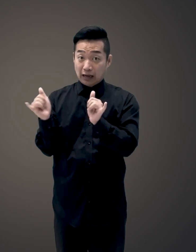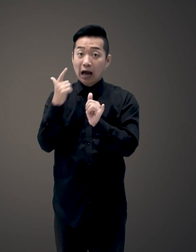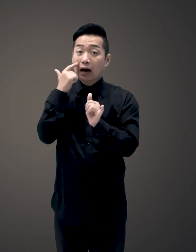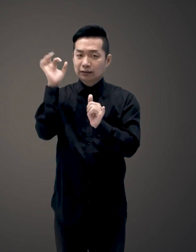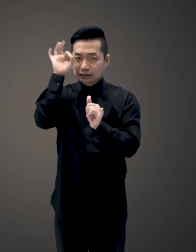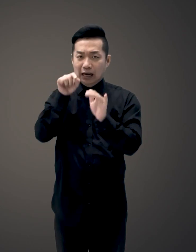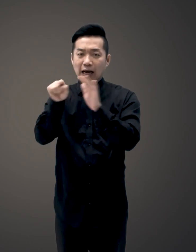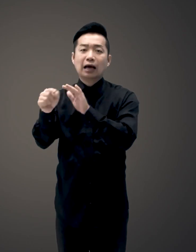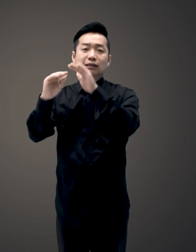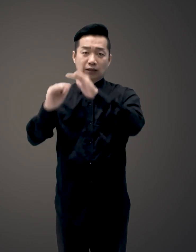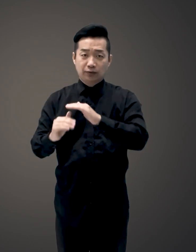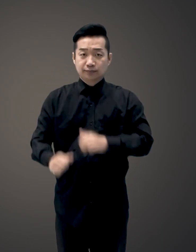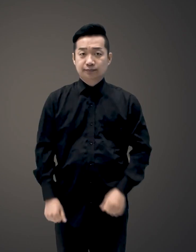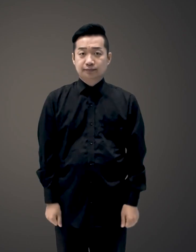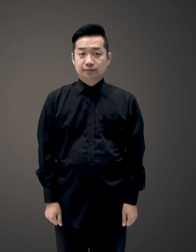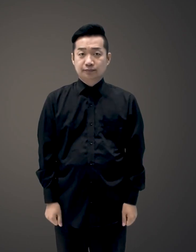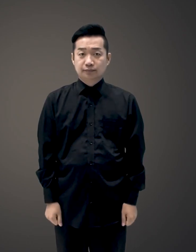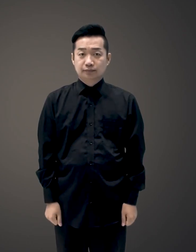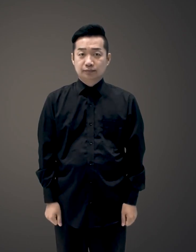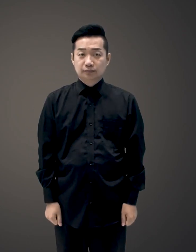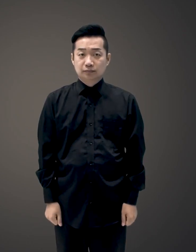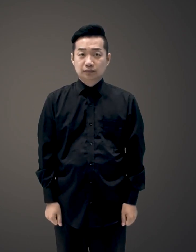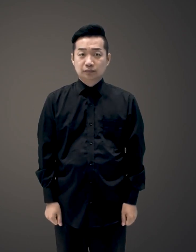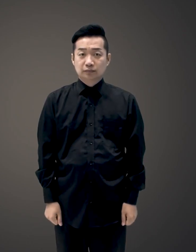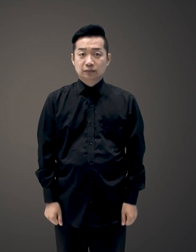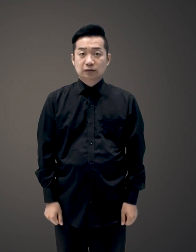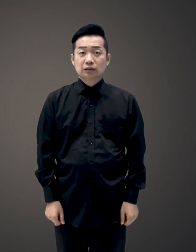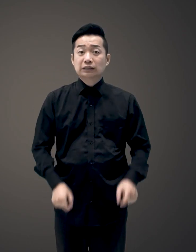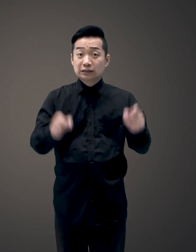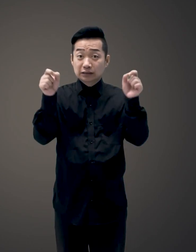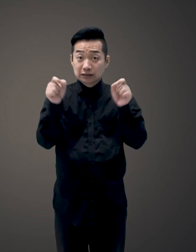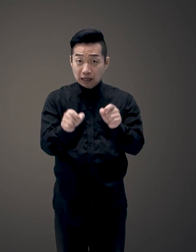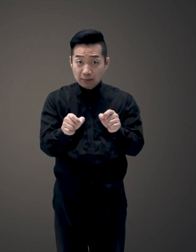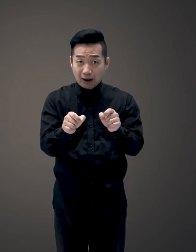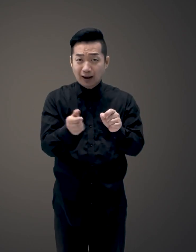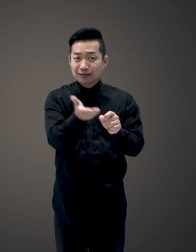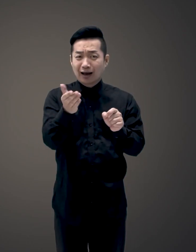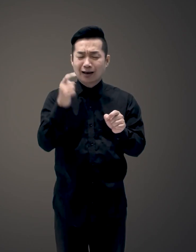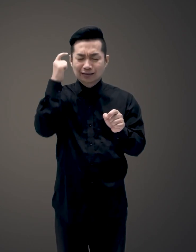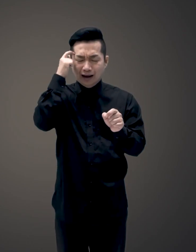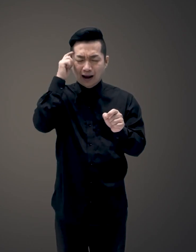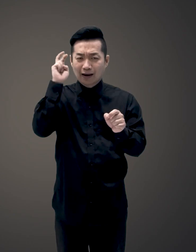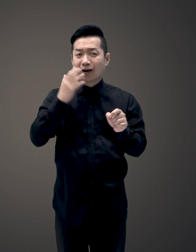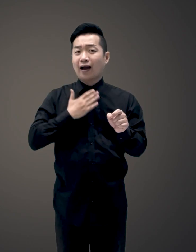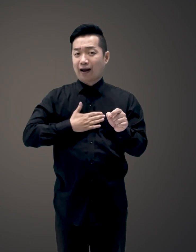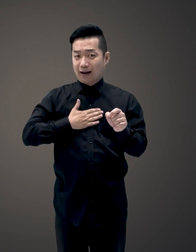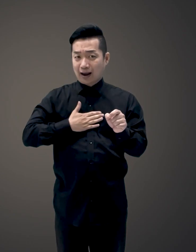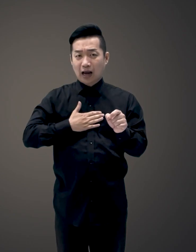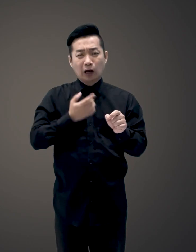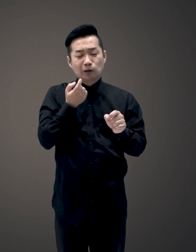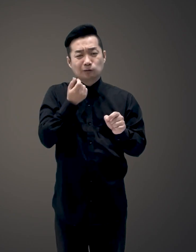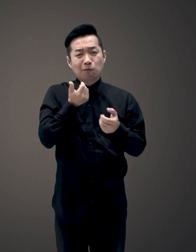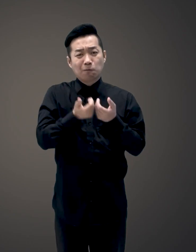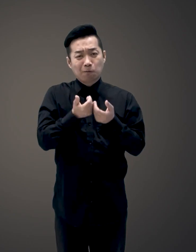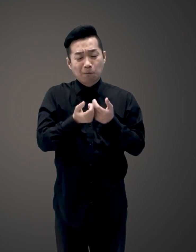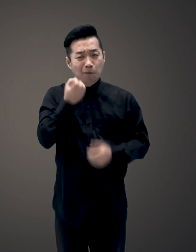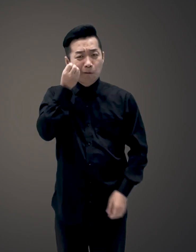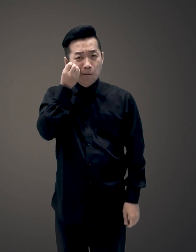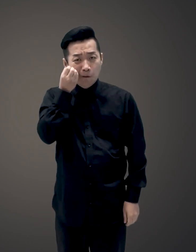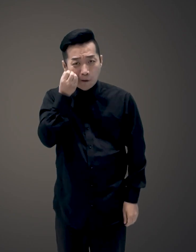찾아가게 되는 내용입니다. 한 줄 설명에서도 다소 예상하실 수 있듯이 조금